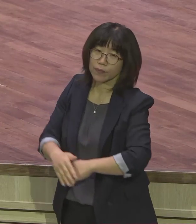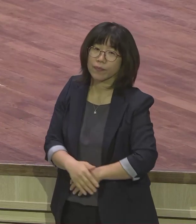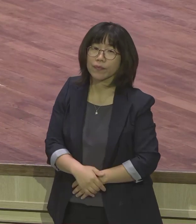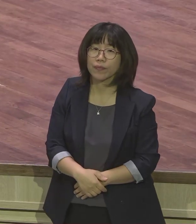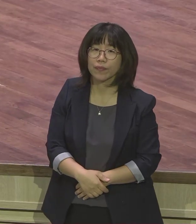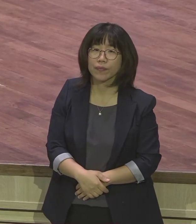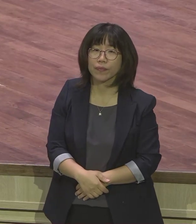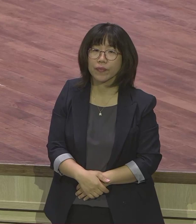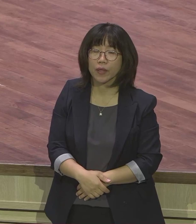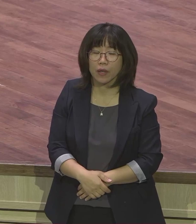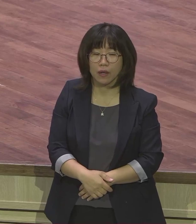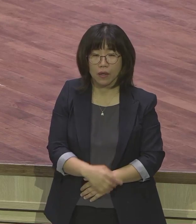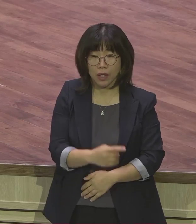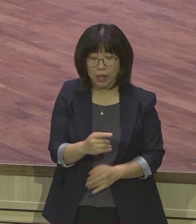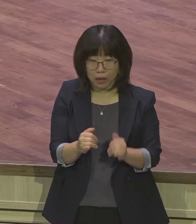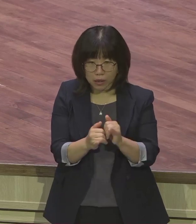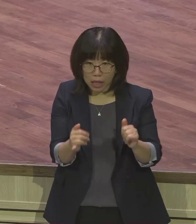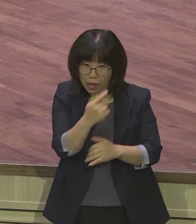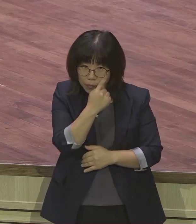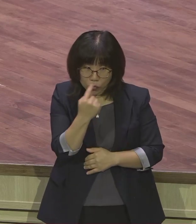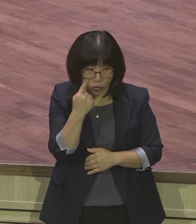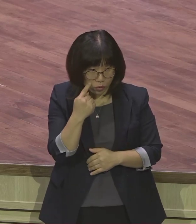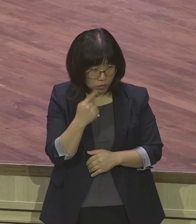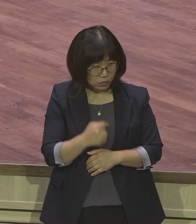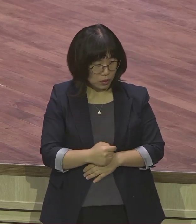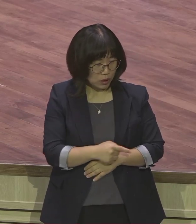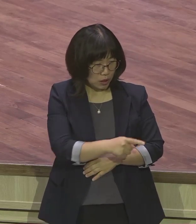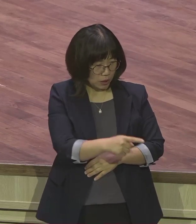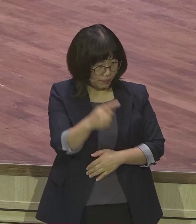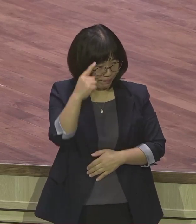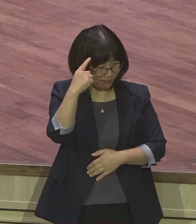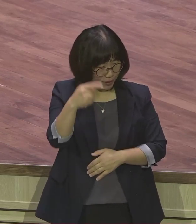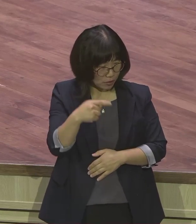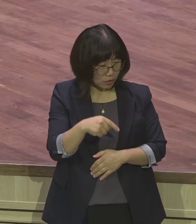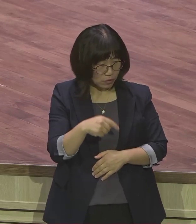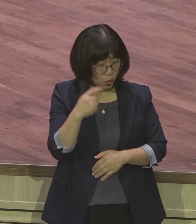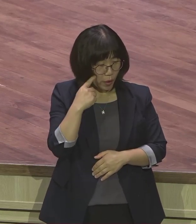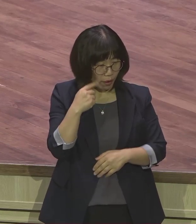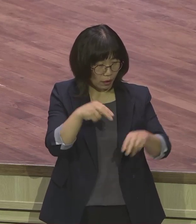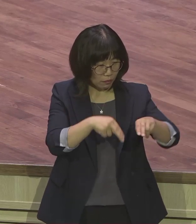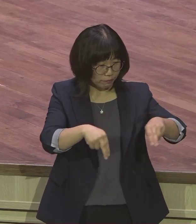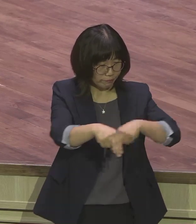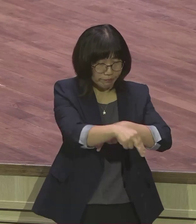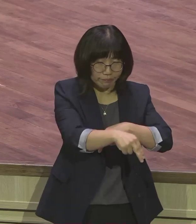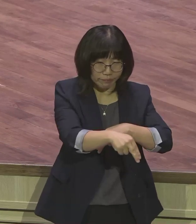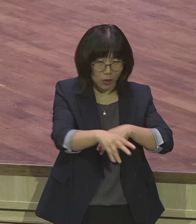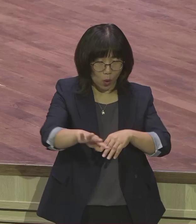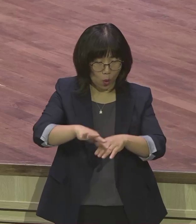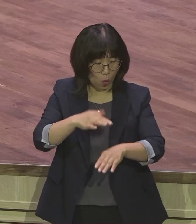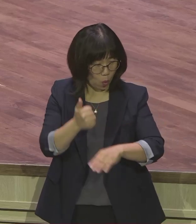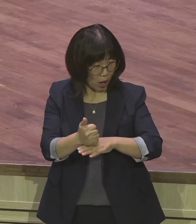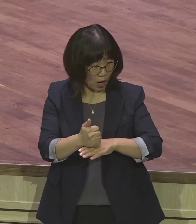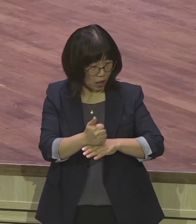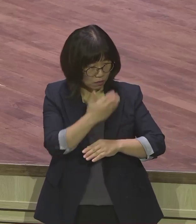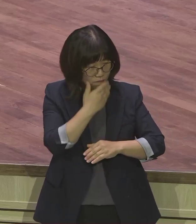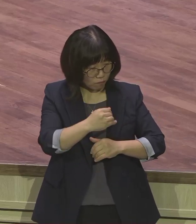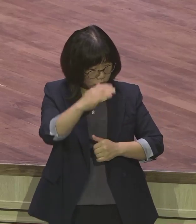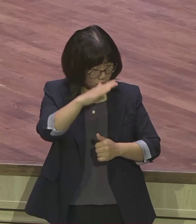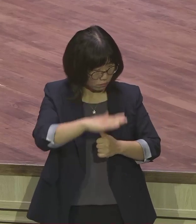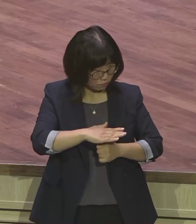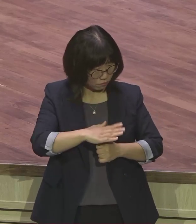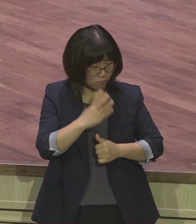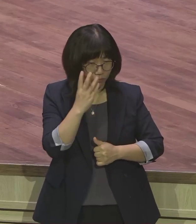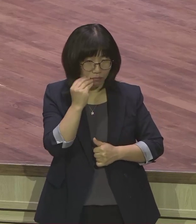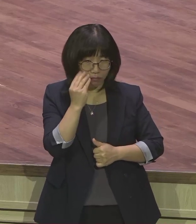육신으로 볼 때 누가 봐도 위치가 바뀐 것 같잖아요 왕을 축복 있을 수 없느니요